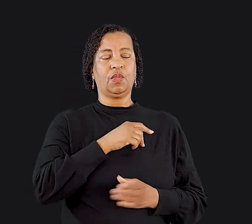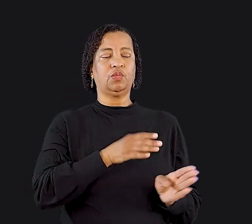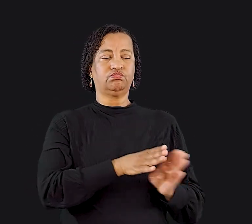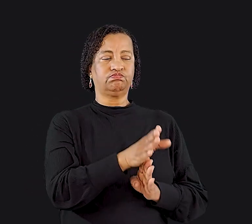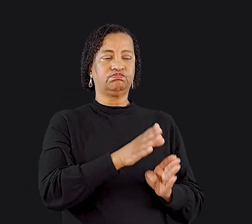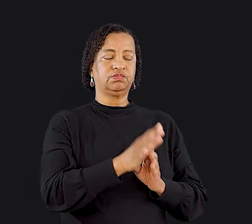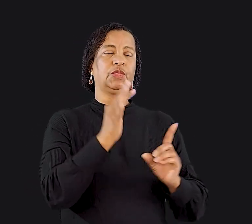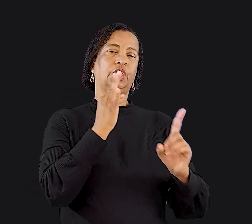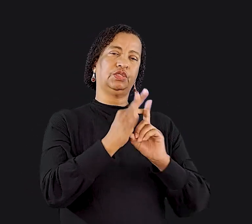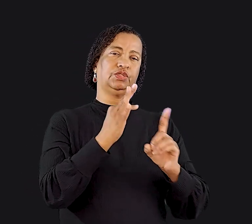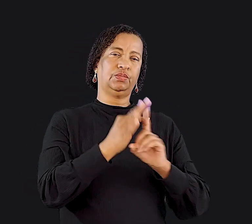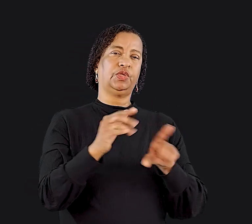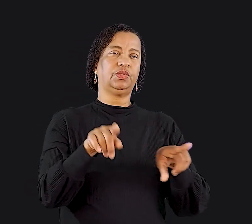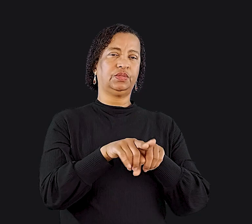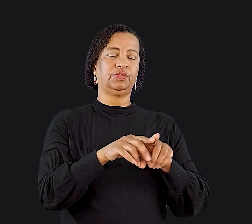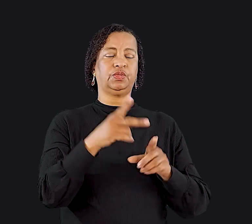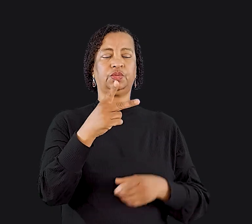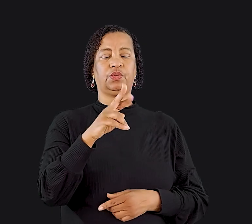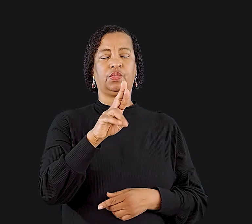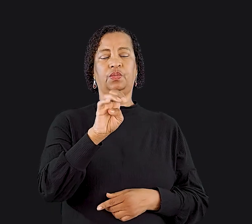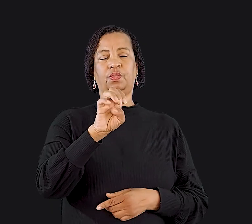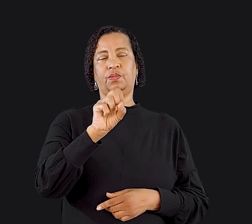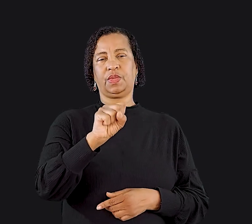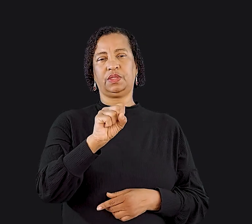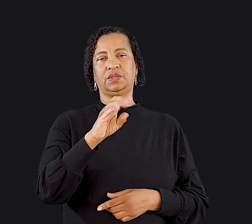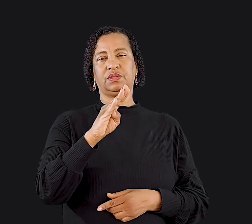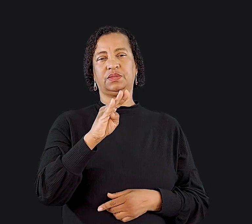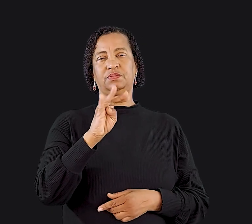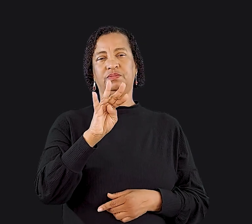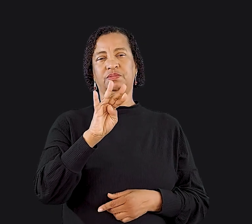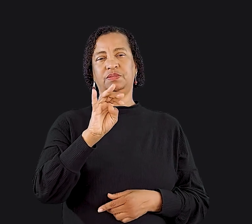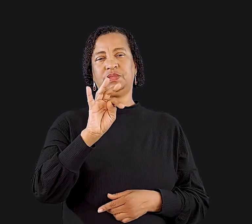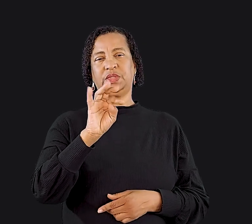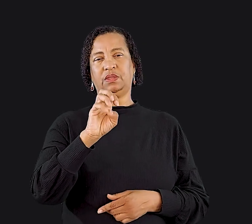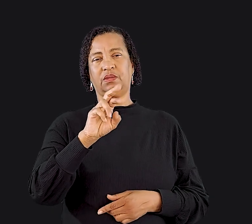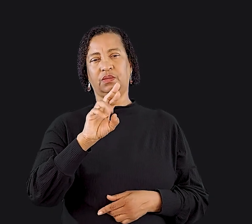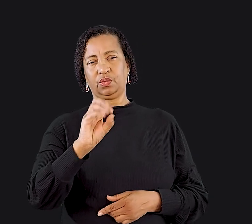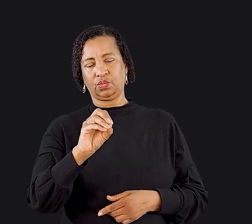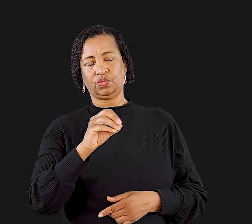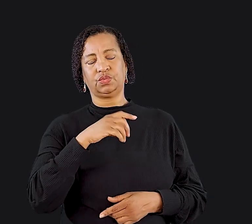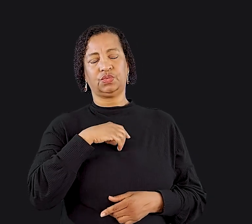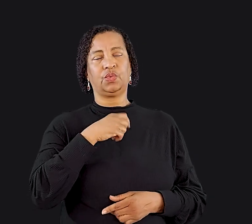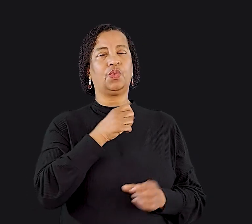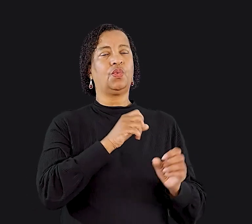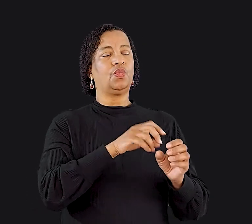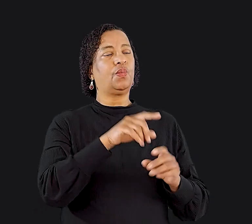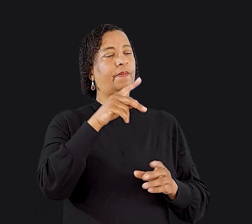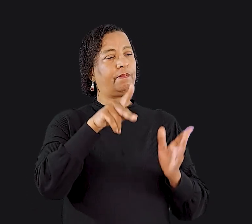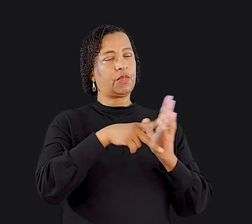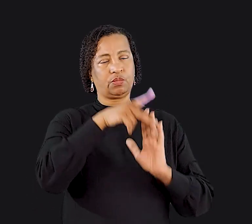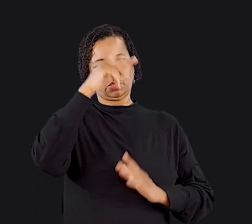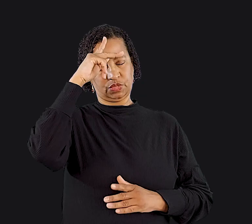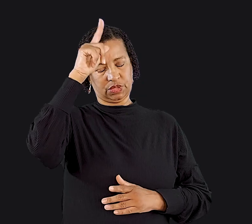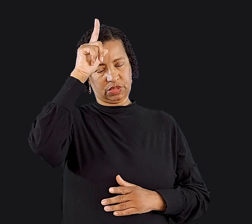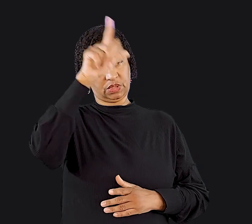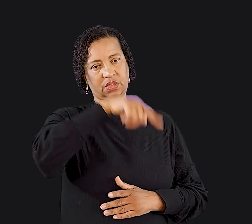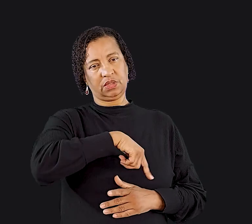instruiu Timóteo com respeito aos presbíteros, a liderança da igreja. O conselho de Paulo a respeito dos bispos e pastores